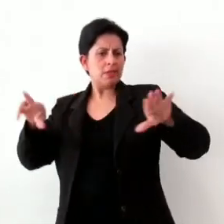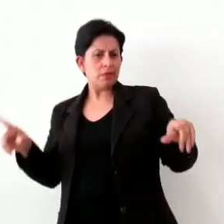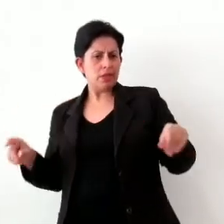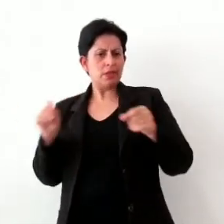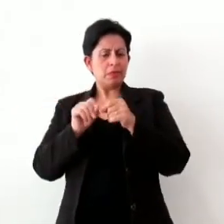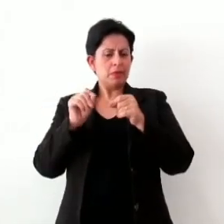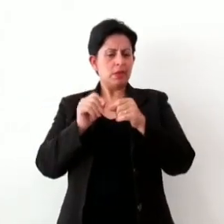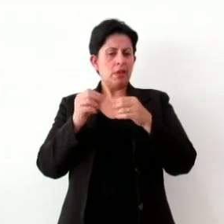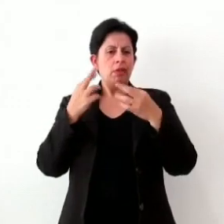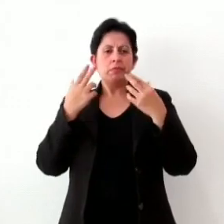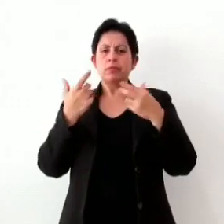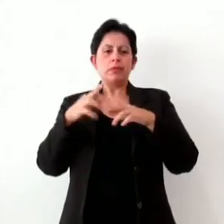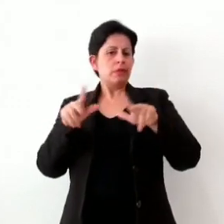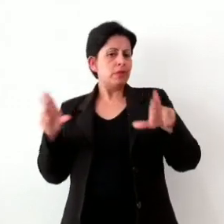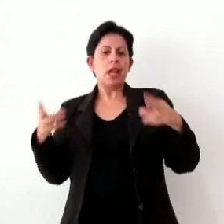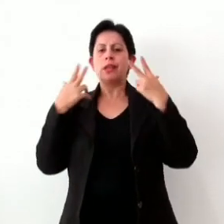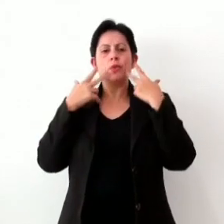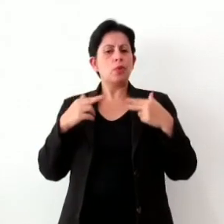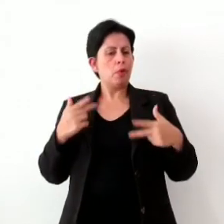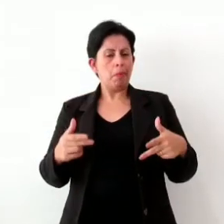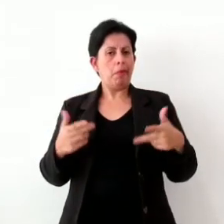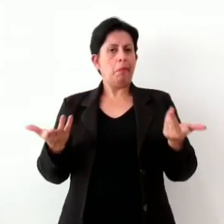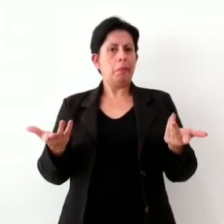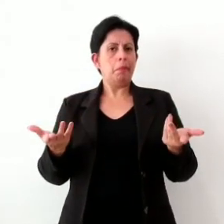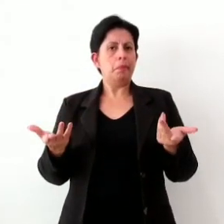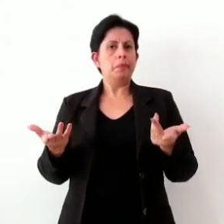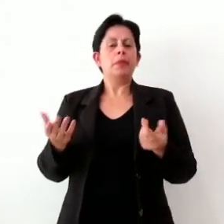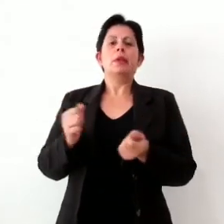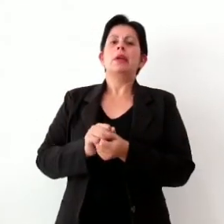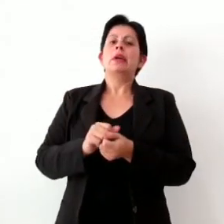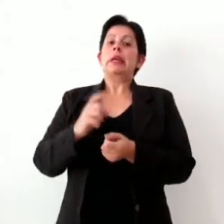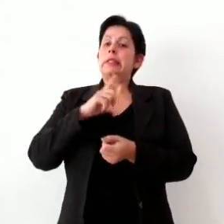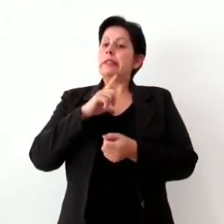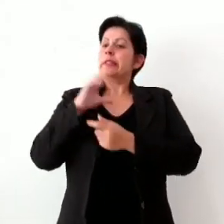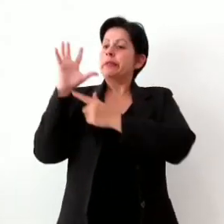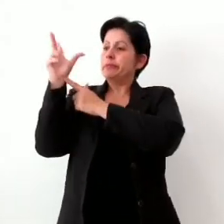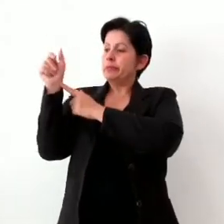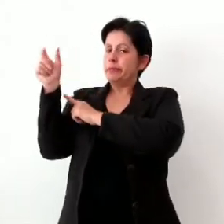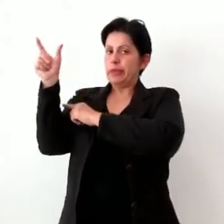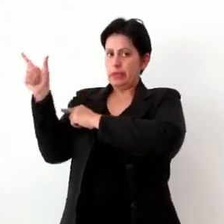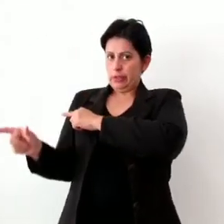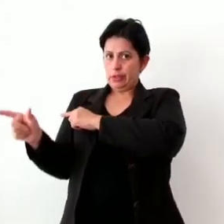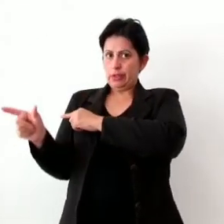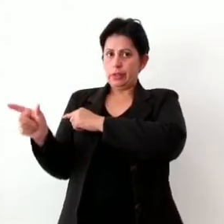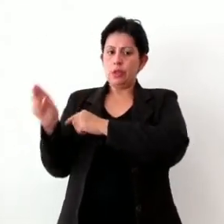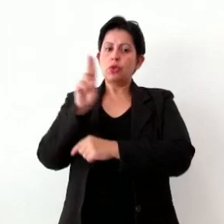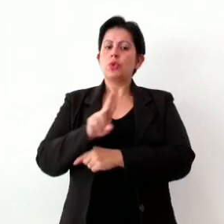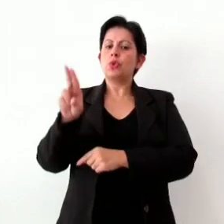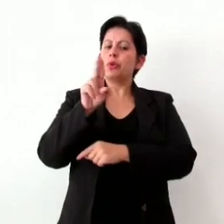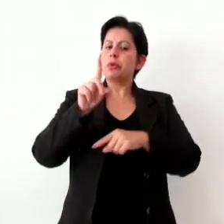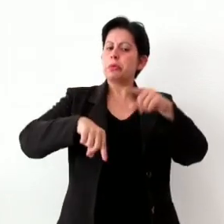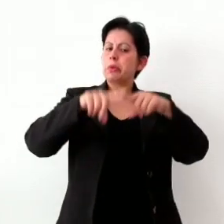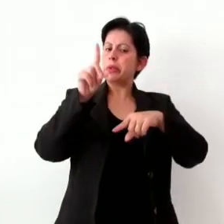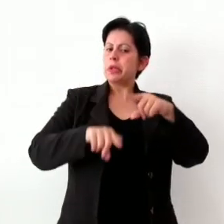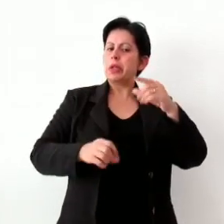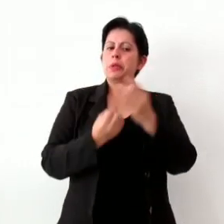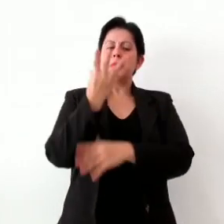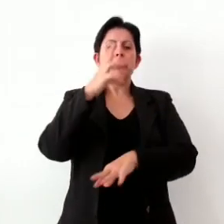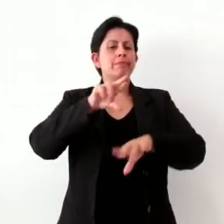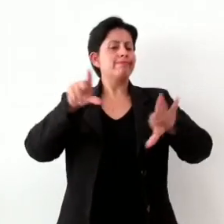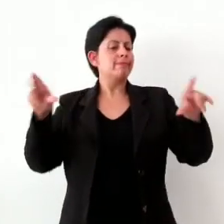o convencional, né? Então, portanto, nós temos artistas que utilizam meios de produção os mais diversos, como,